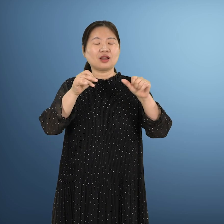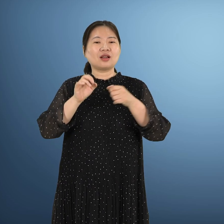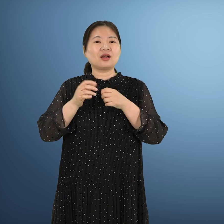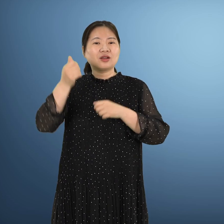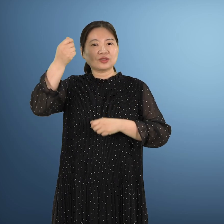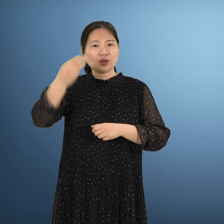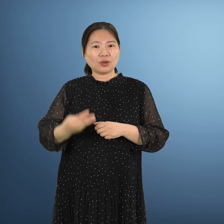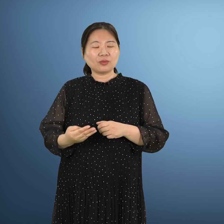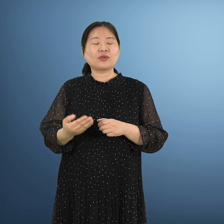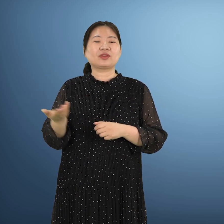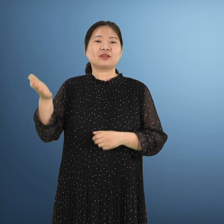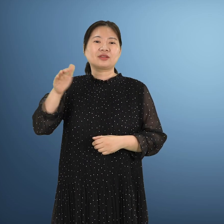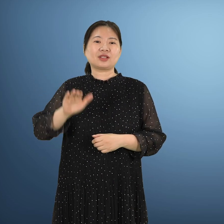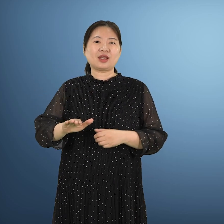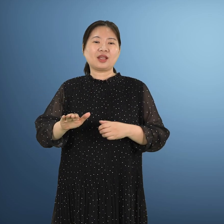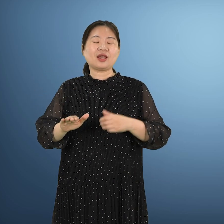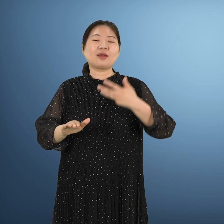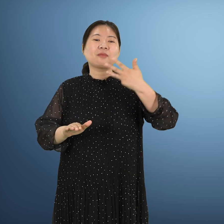팔복을